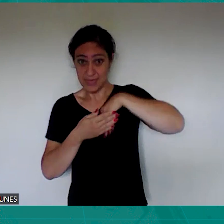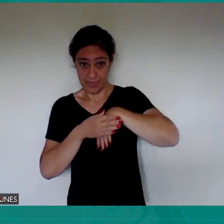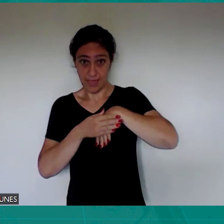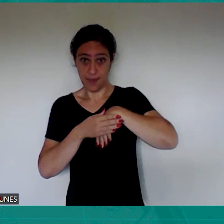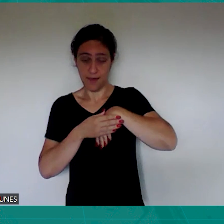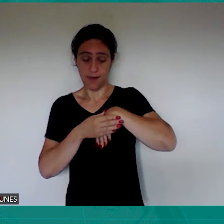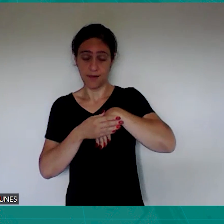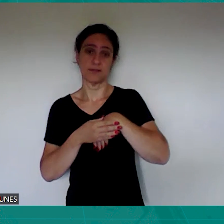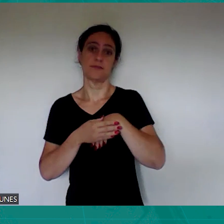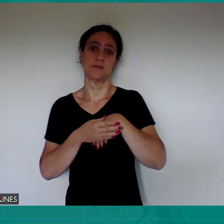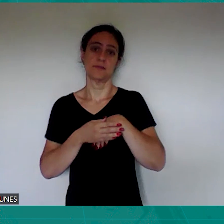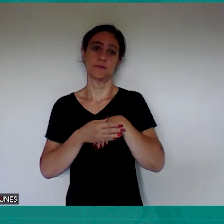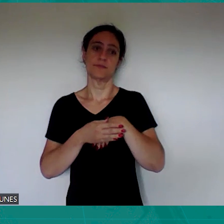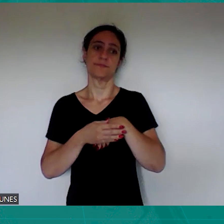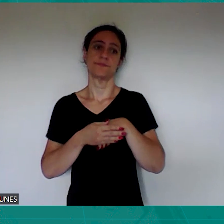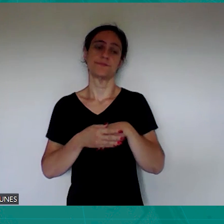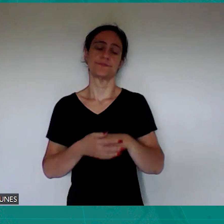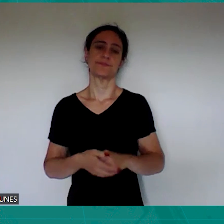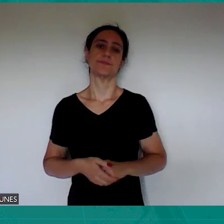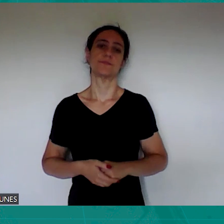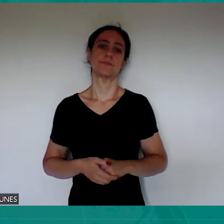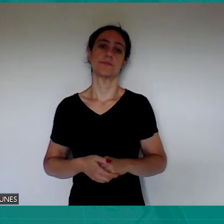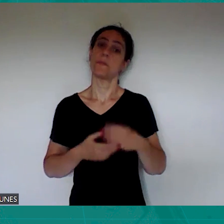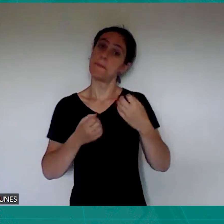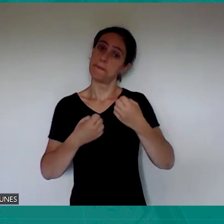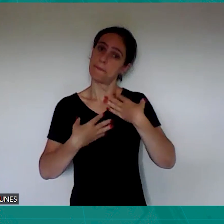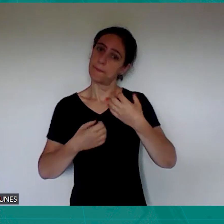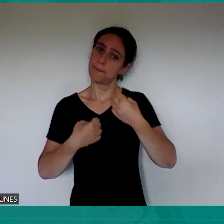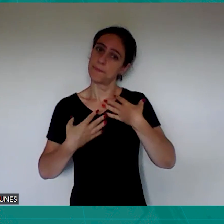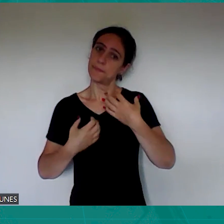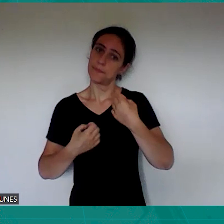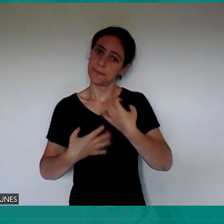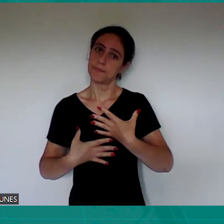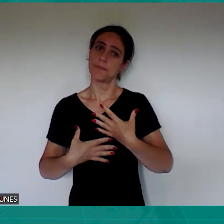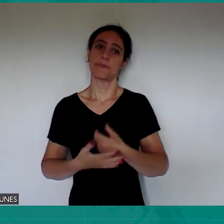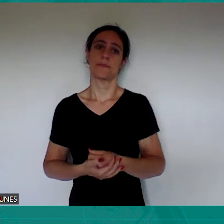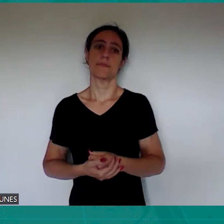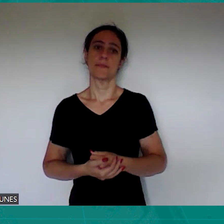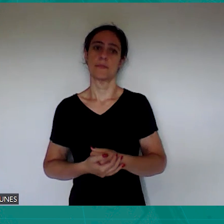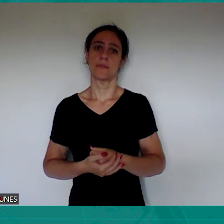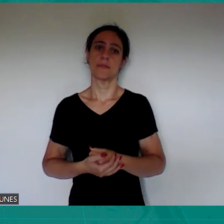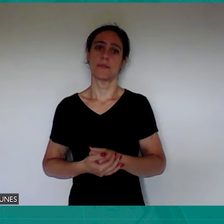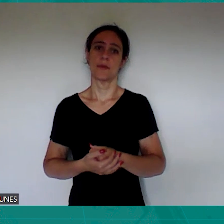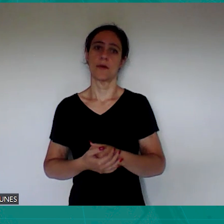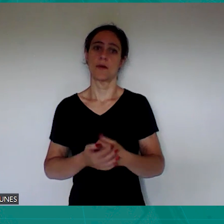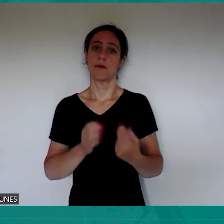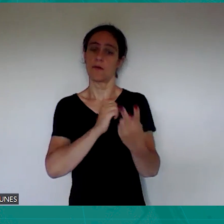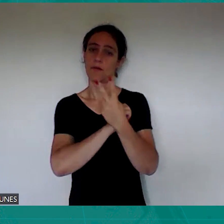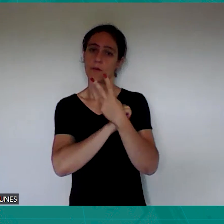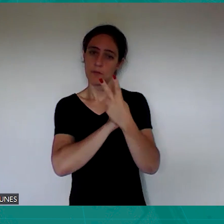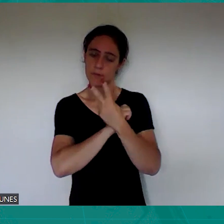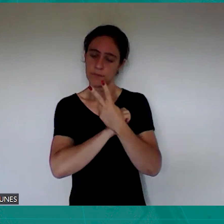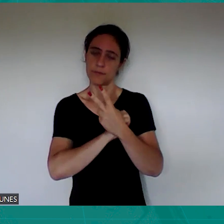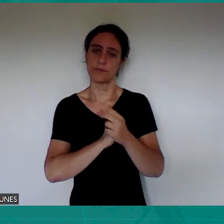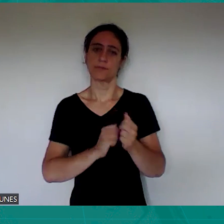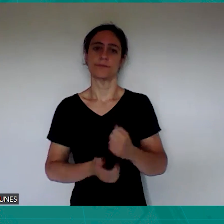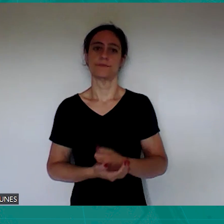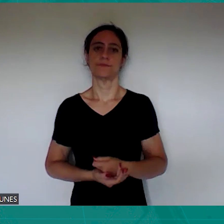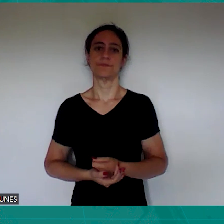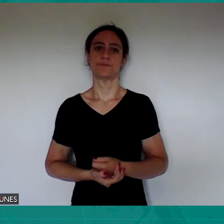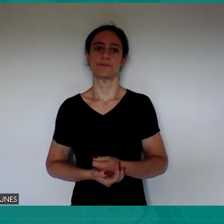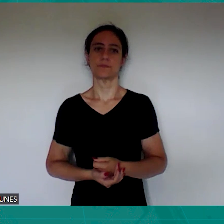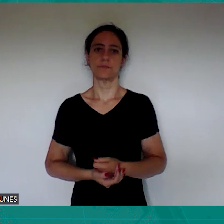enviou. Irmãos, esse me ensina, me orienta. Irmão, isso que é interessante.